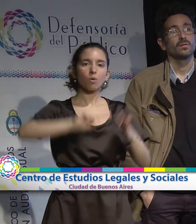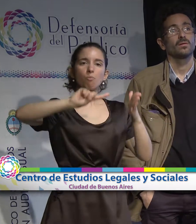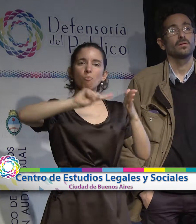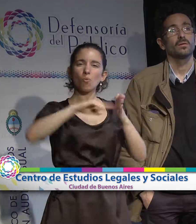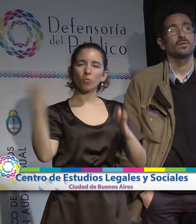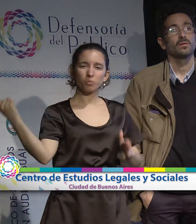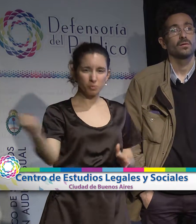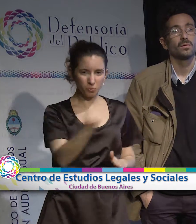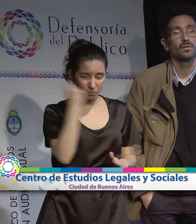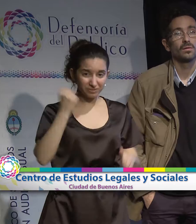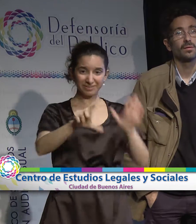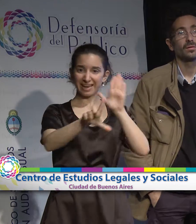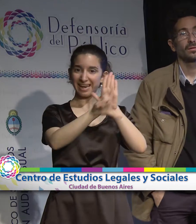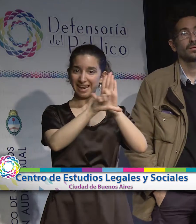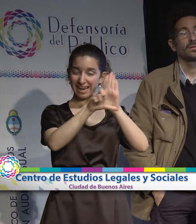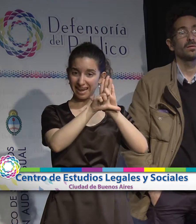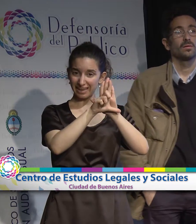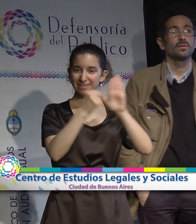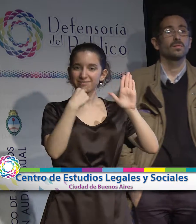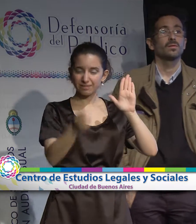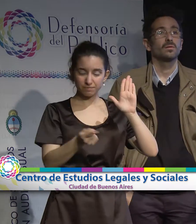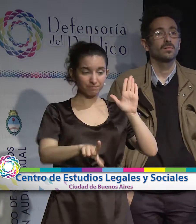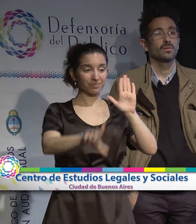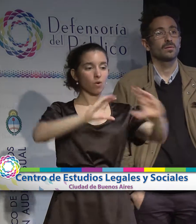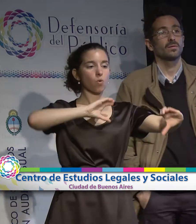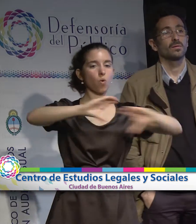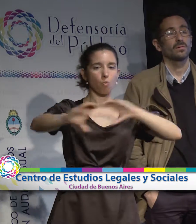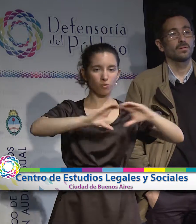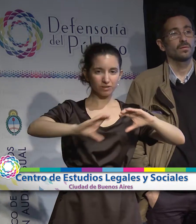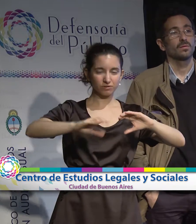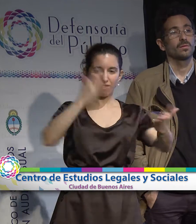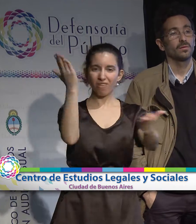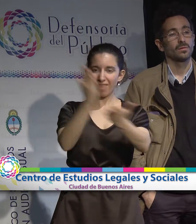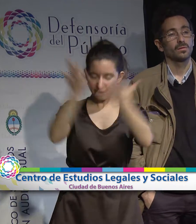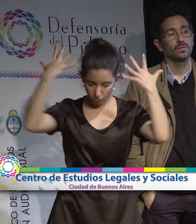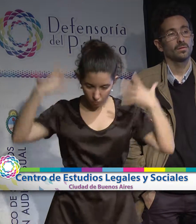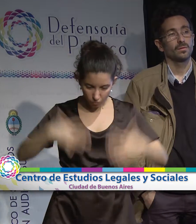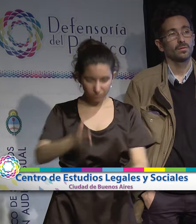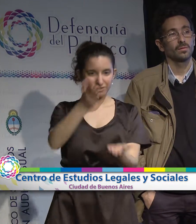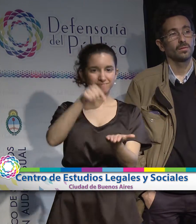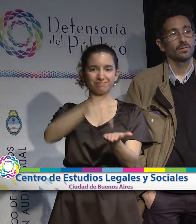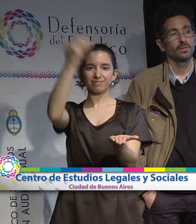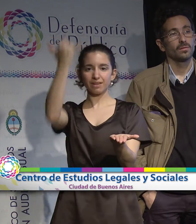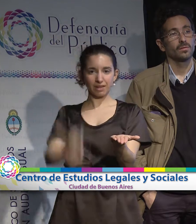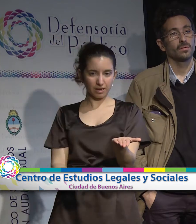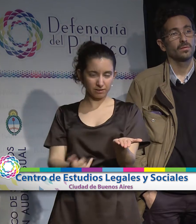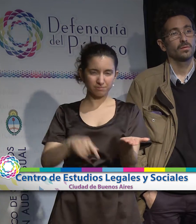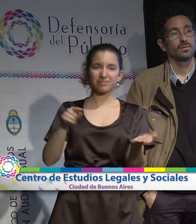la ley que fue un avance es el reconocimiento del derecho humano a la comunicación más allá de una relación de